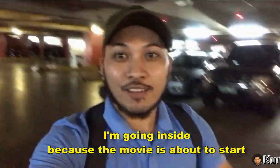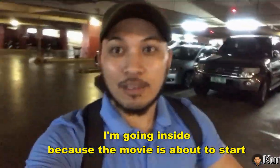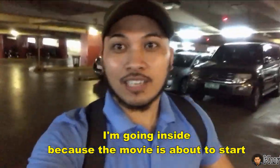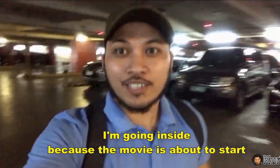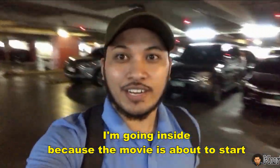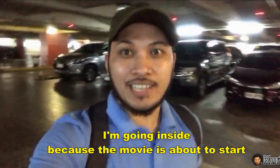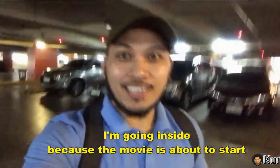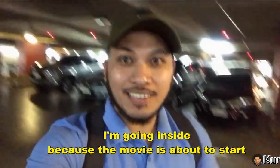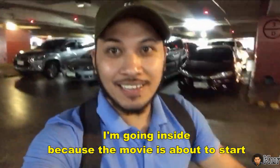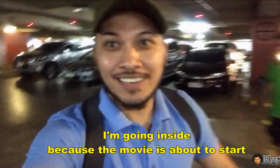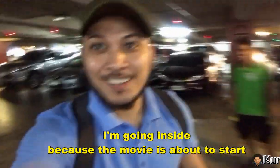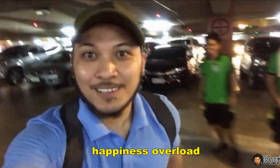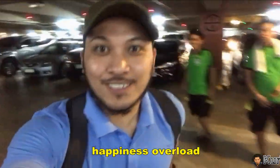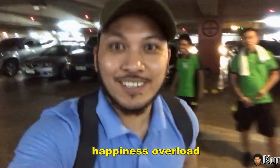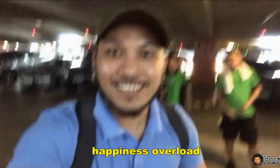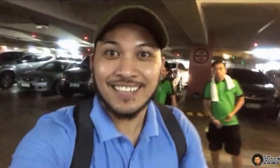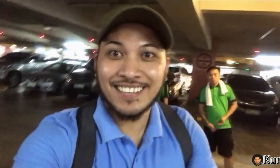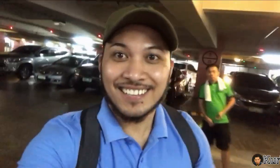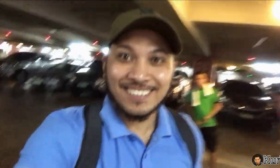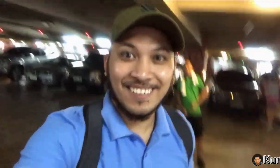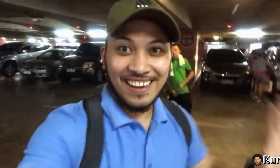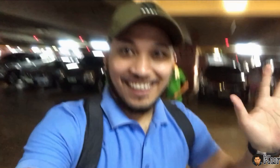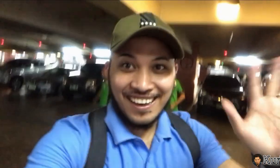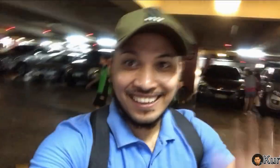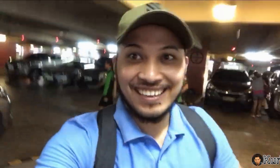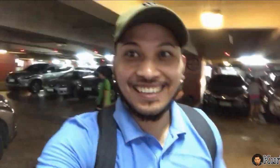yung block screening. So, yeah.